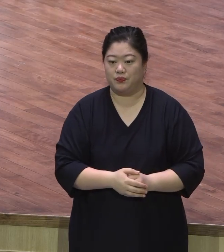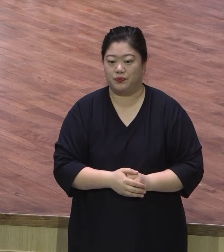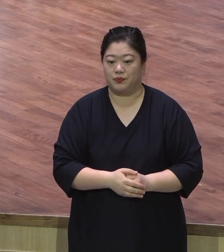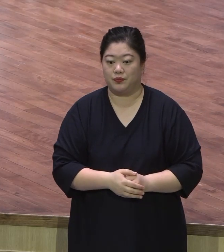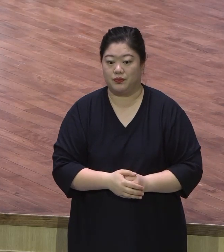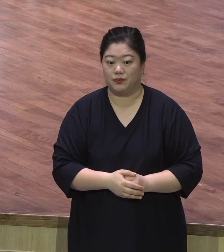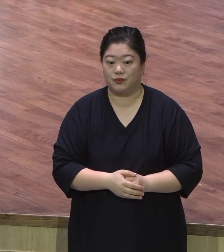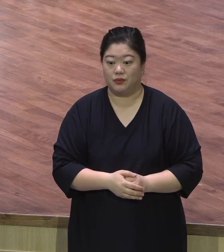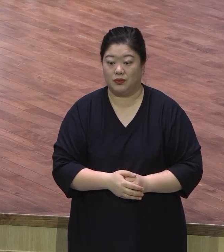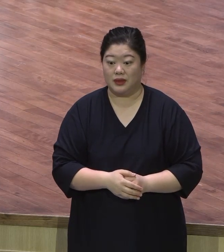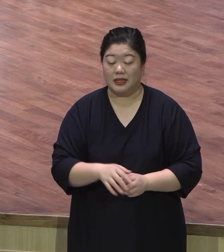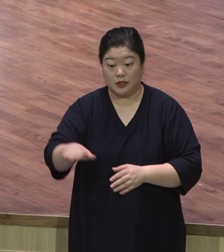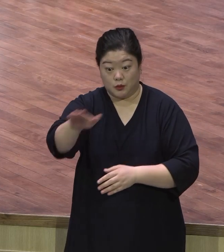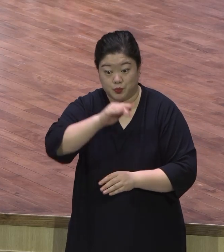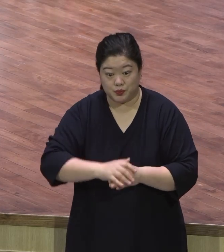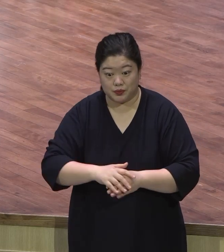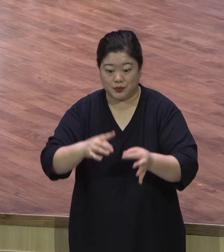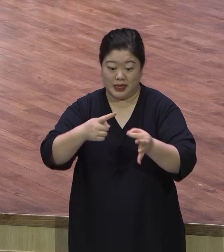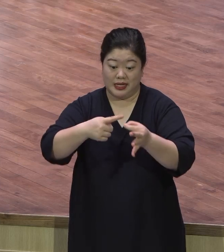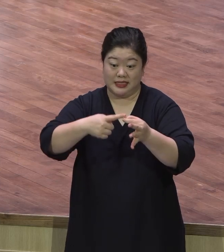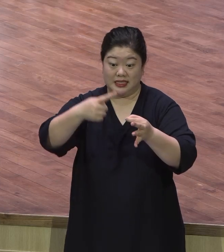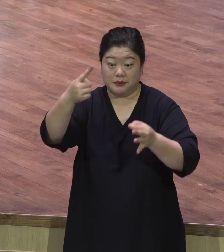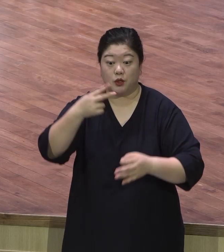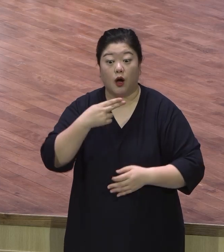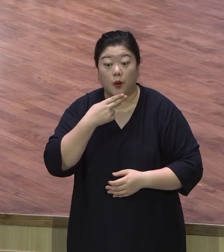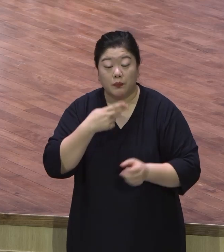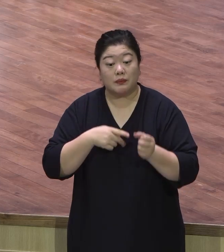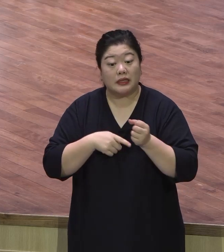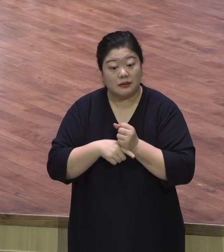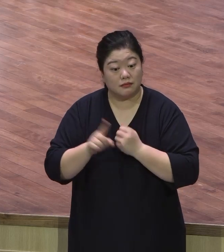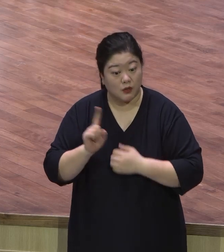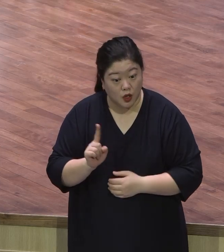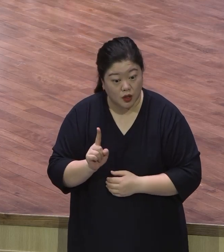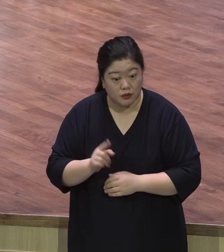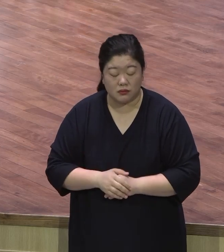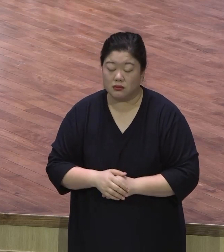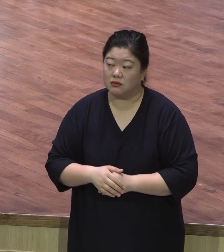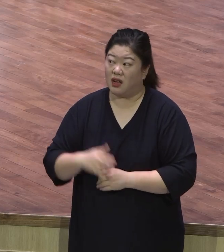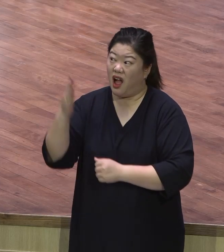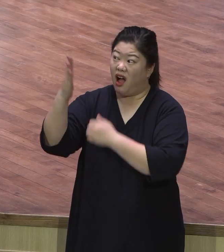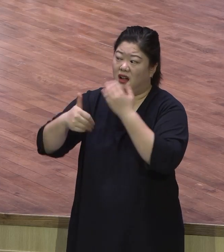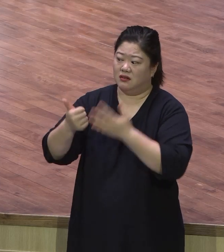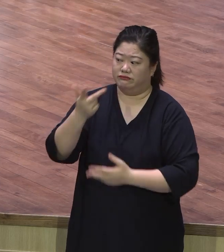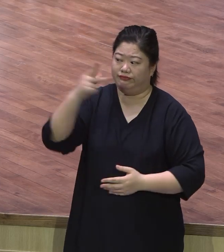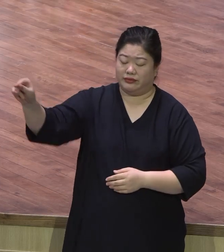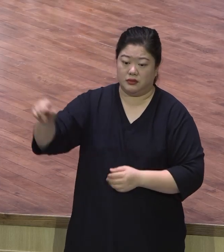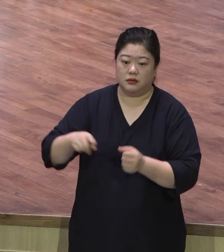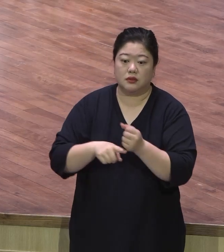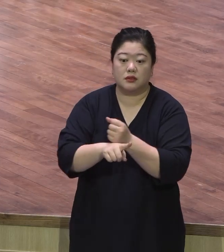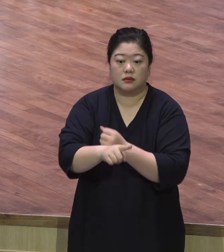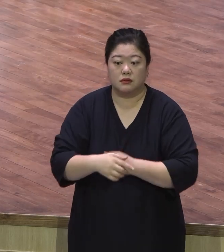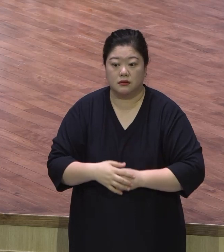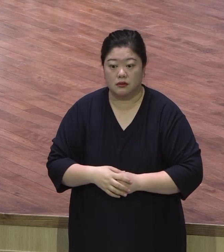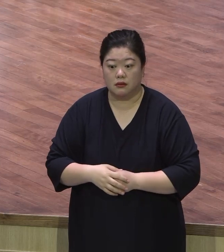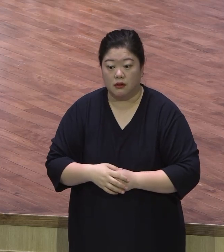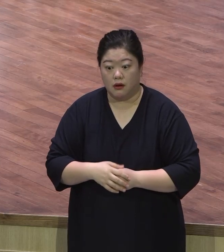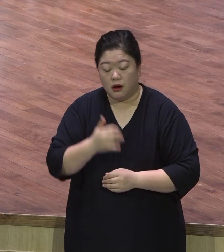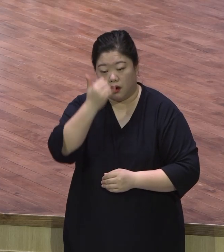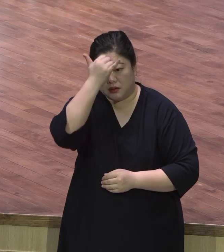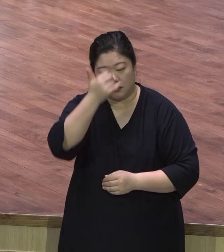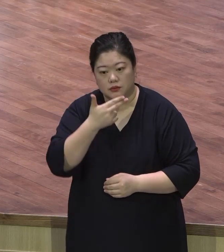생활 하나는 책임질 필요도 없고 하나는 의지할 필요도 없고 내 인생 내가 삽니다라는 뜻이에요 겁나는 소리입니다 이거